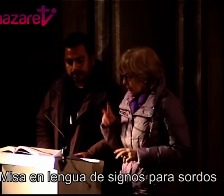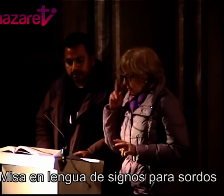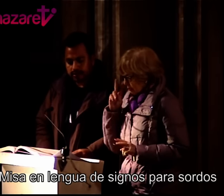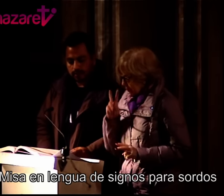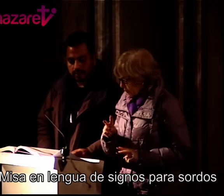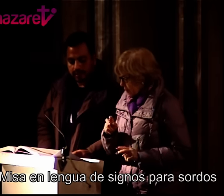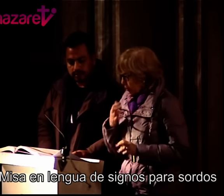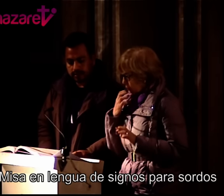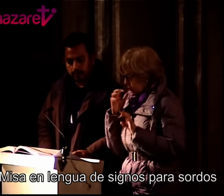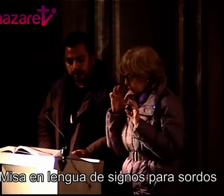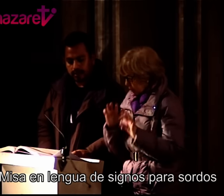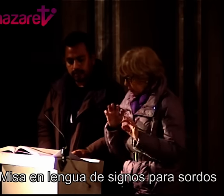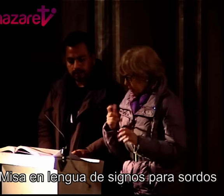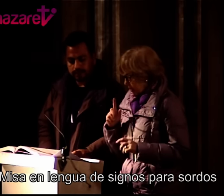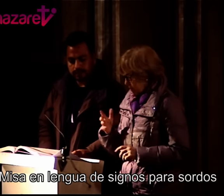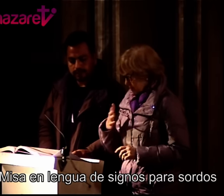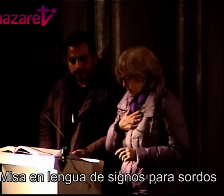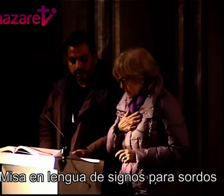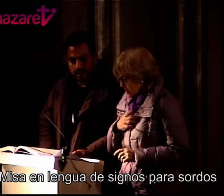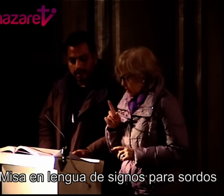Las personas que me ven se burlan de mí,